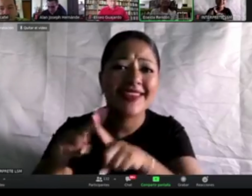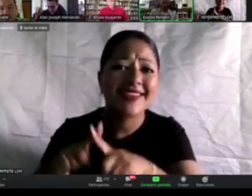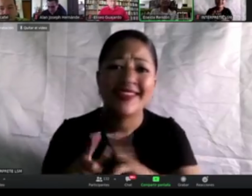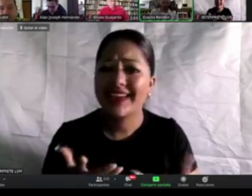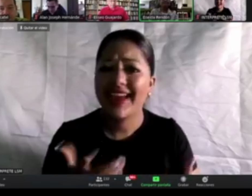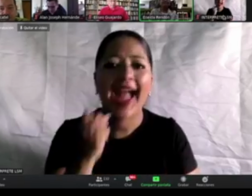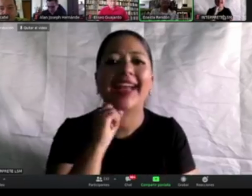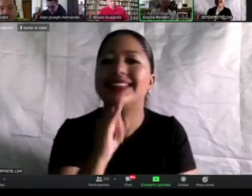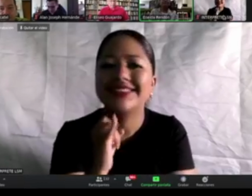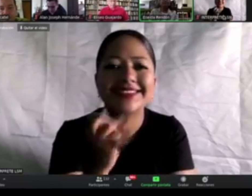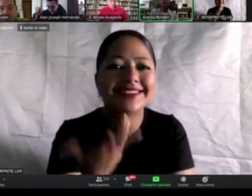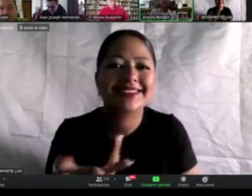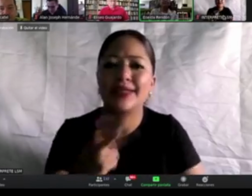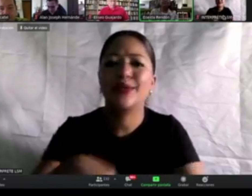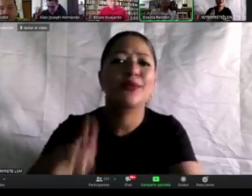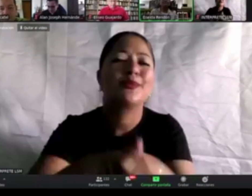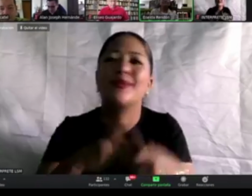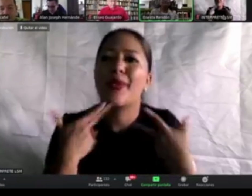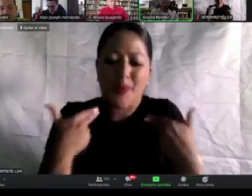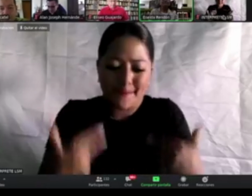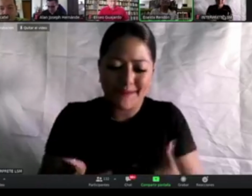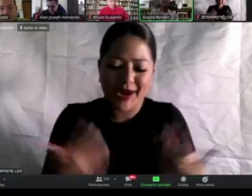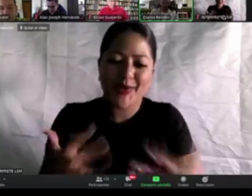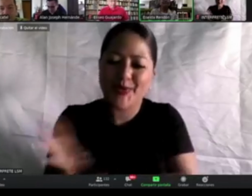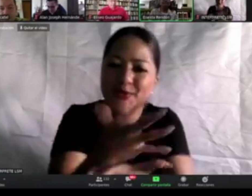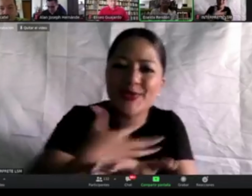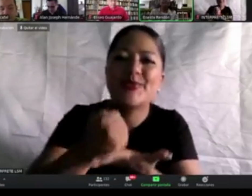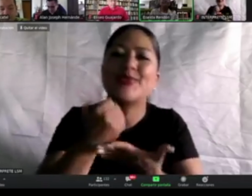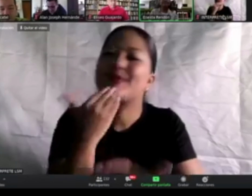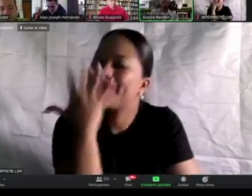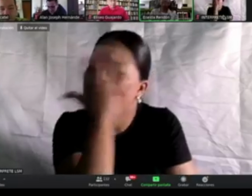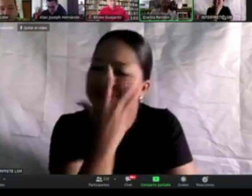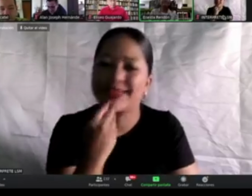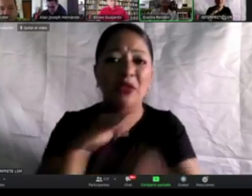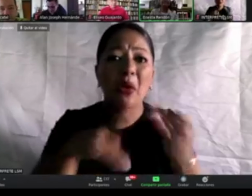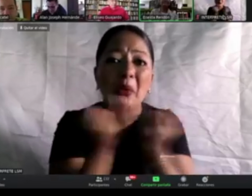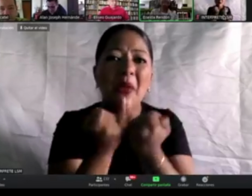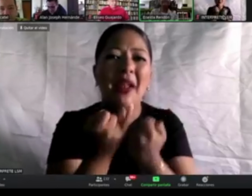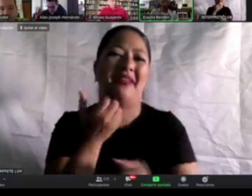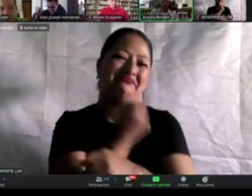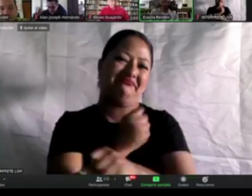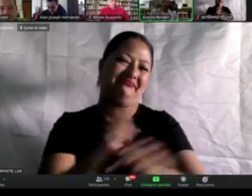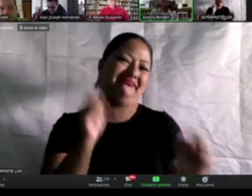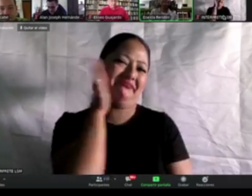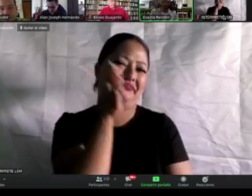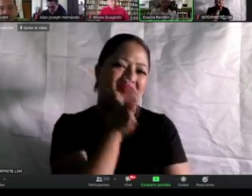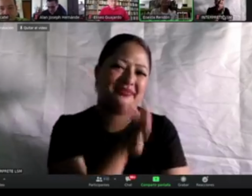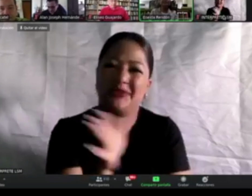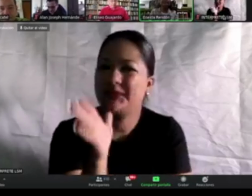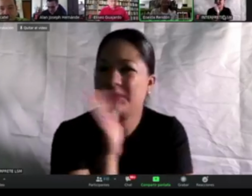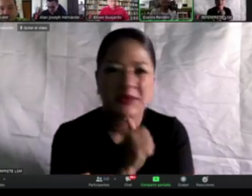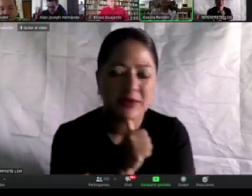riqueza de la humanidad porque si todos somos iguales pues fuera muy aburrido ¿verdad? Entonces necesitamos todos